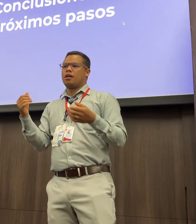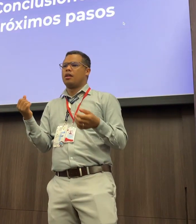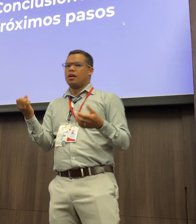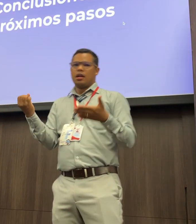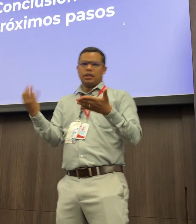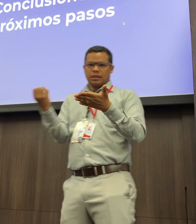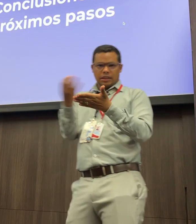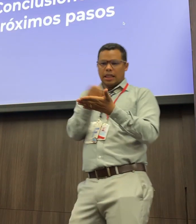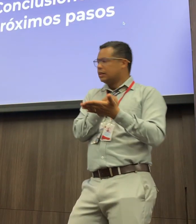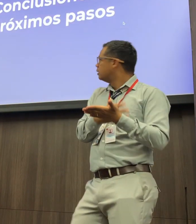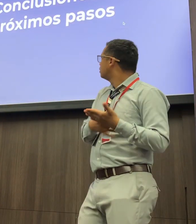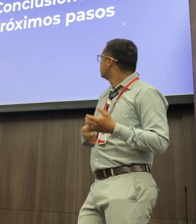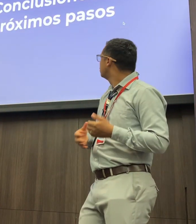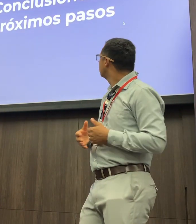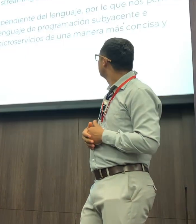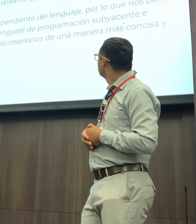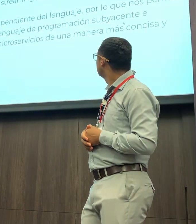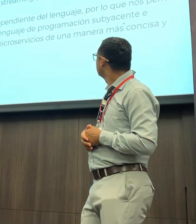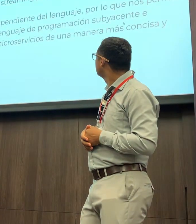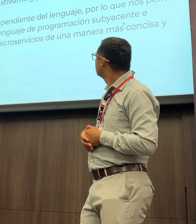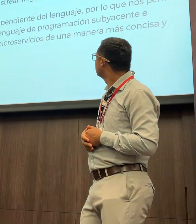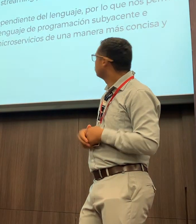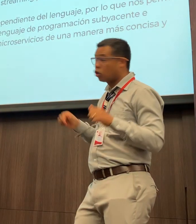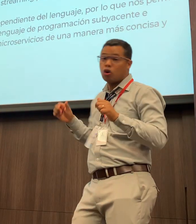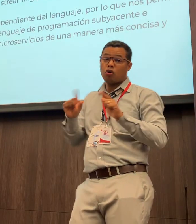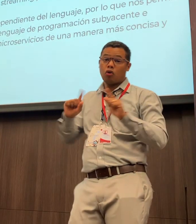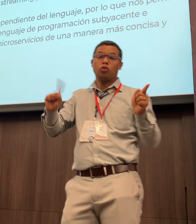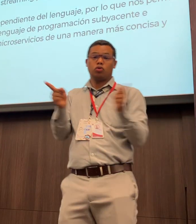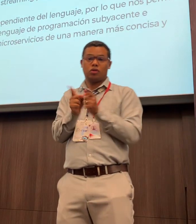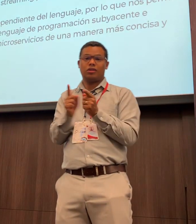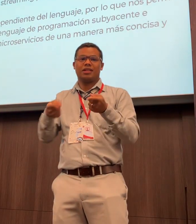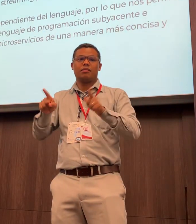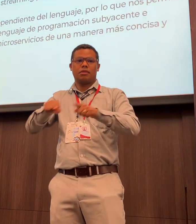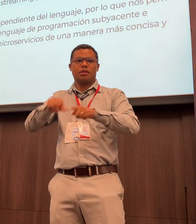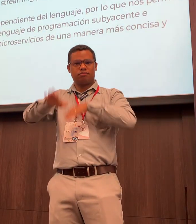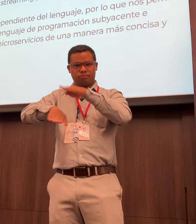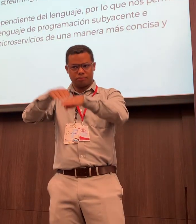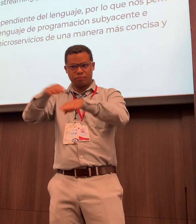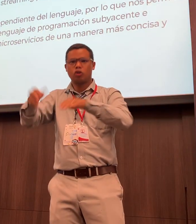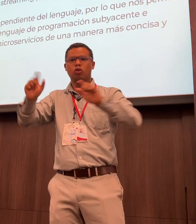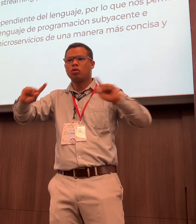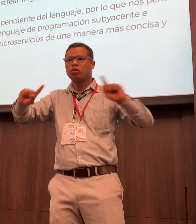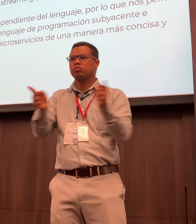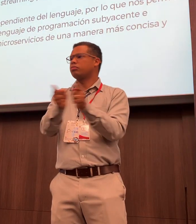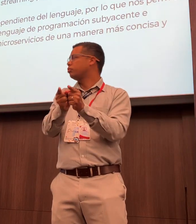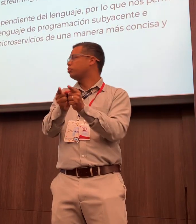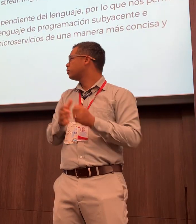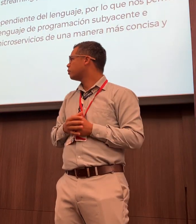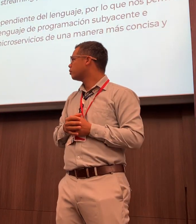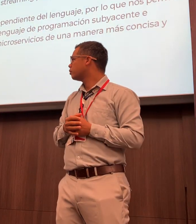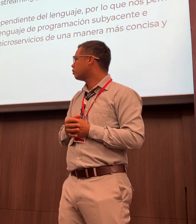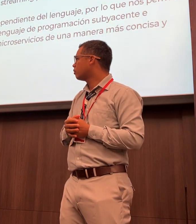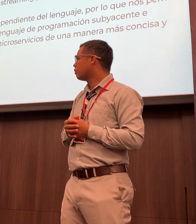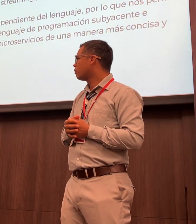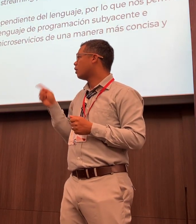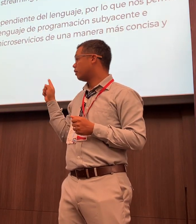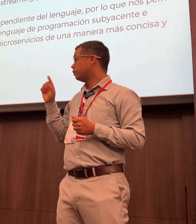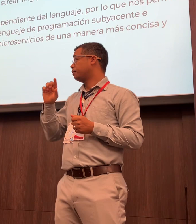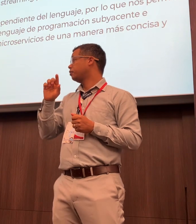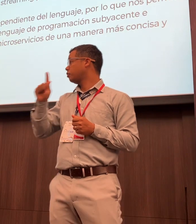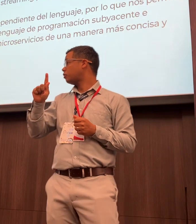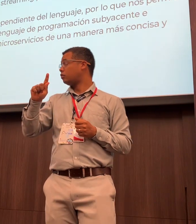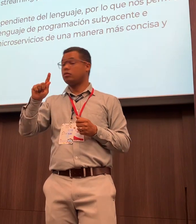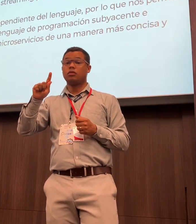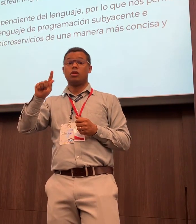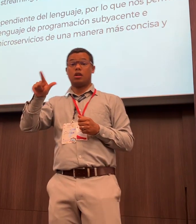poco de las conclusiones y los próximos pasos. Bueno, como conclusión, nomás decir que Flutter y gRPC son una